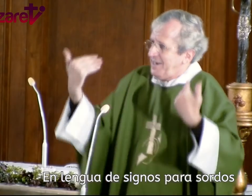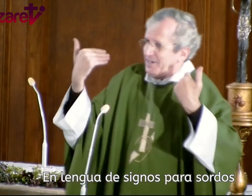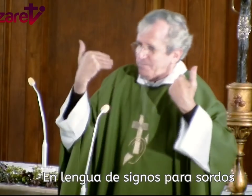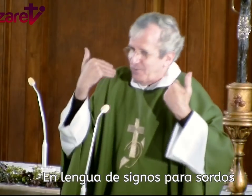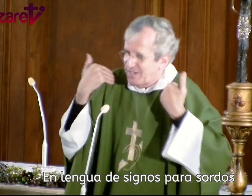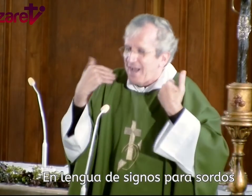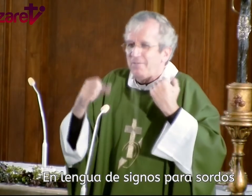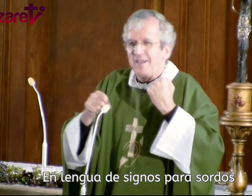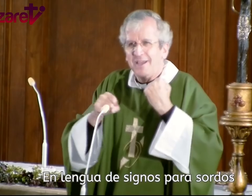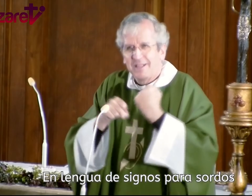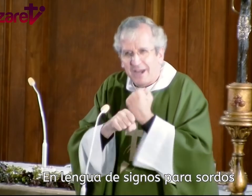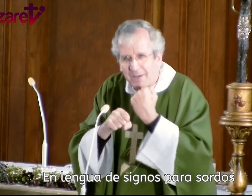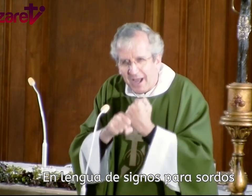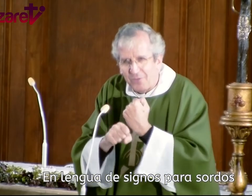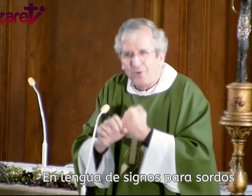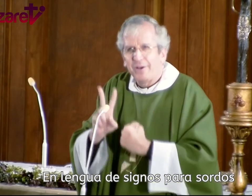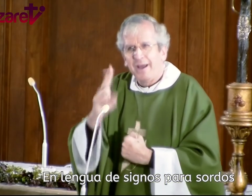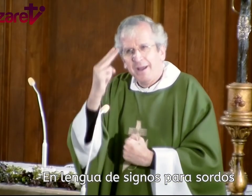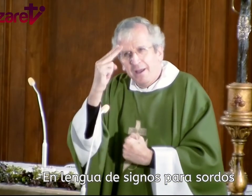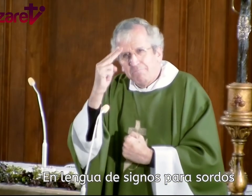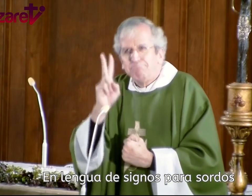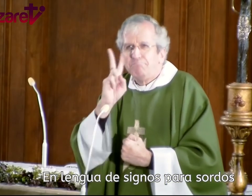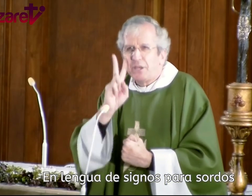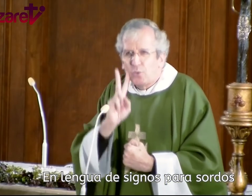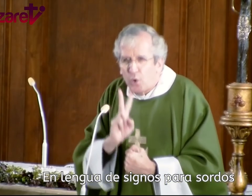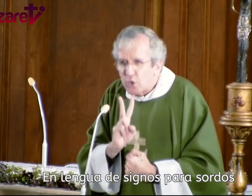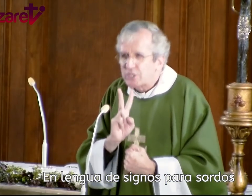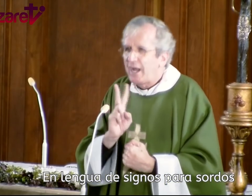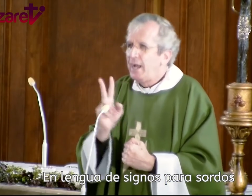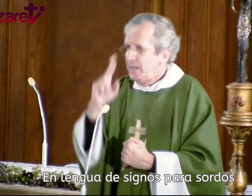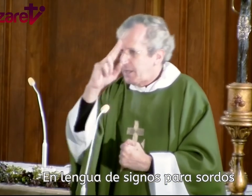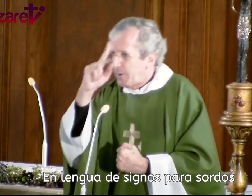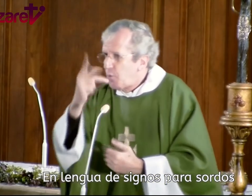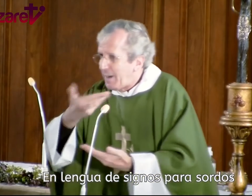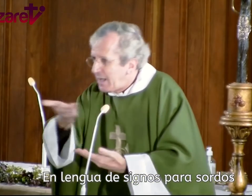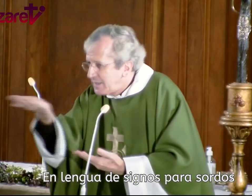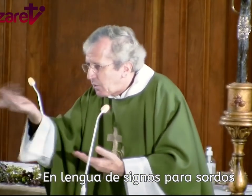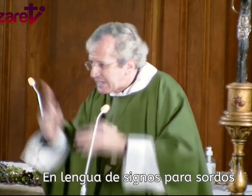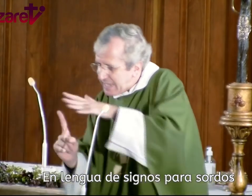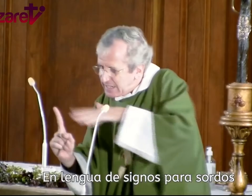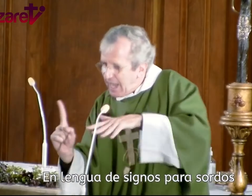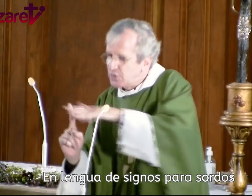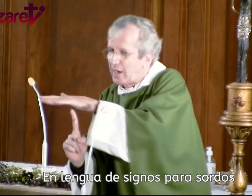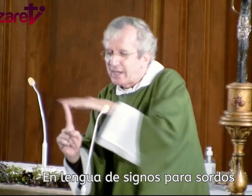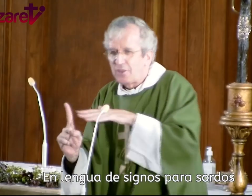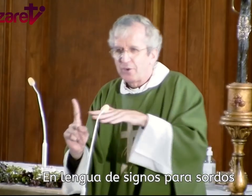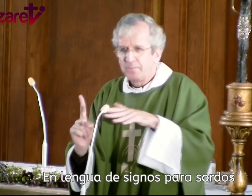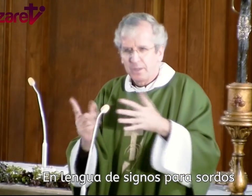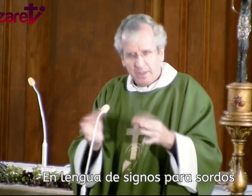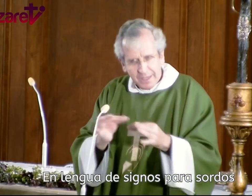responsable Trabajadora Virtuosa Se preocupa De lo que están A su alrededor Que